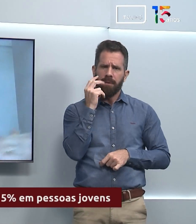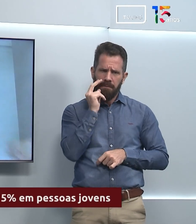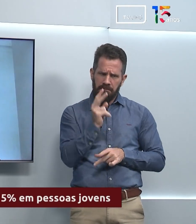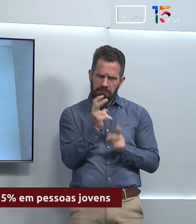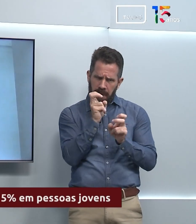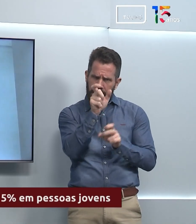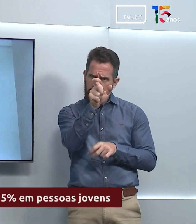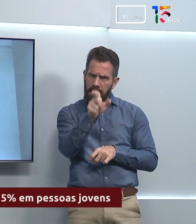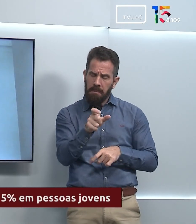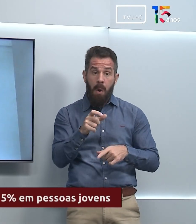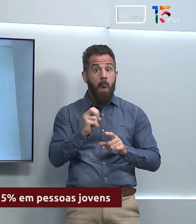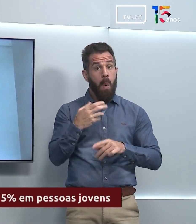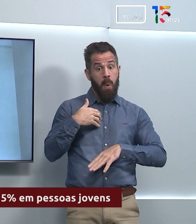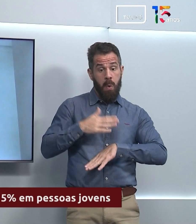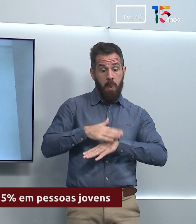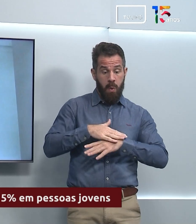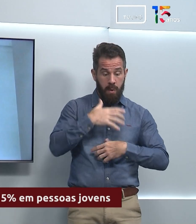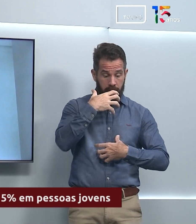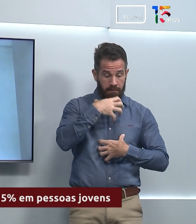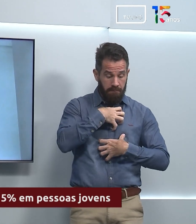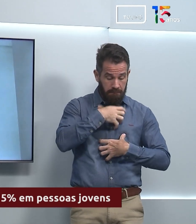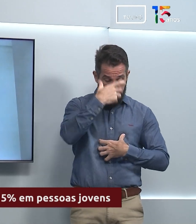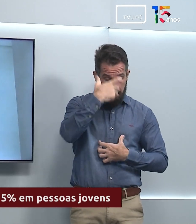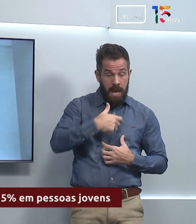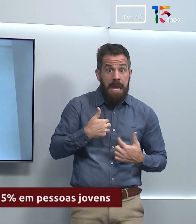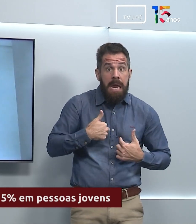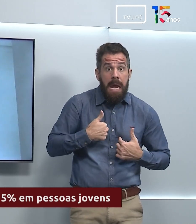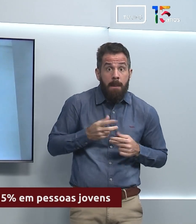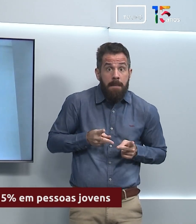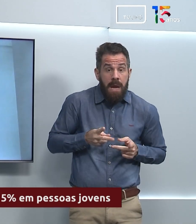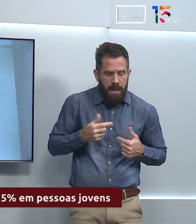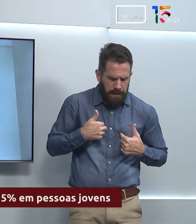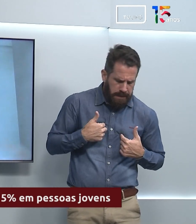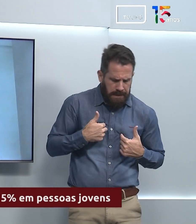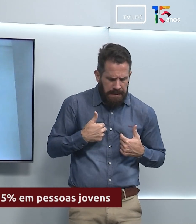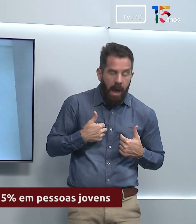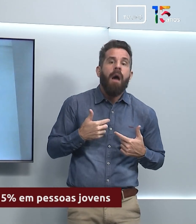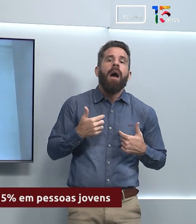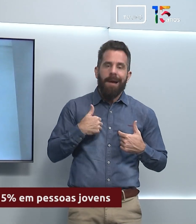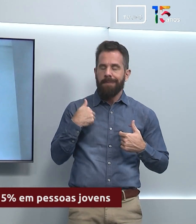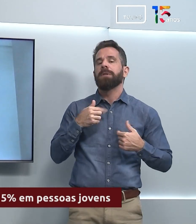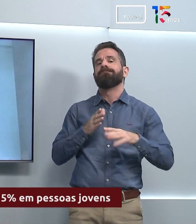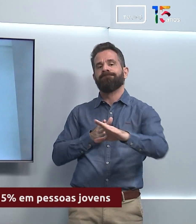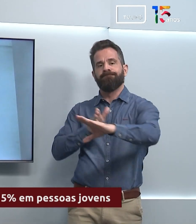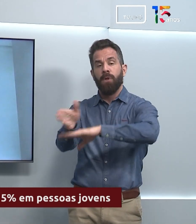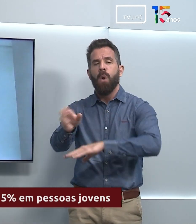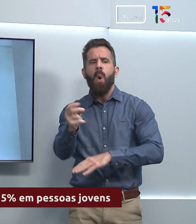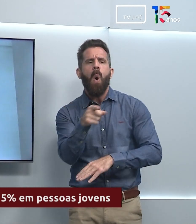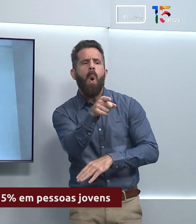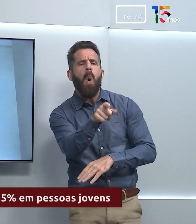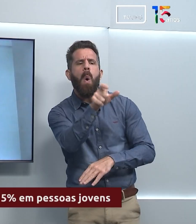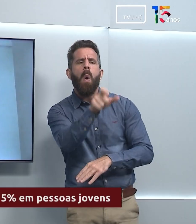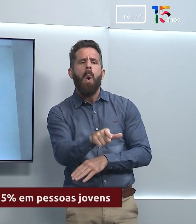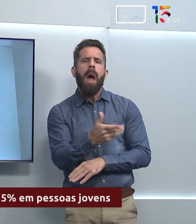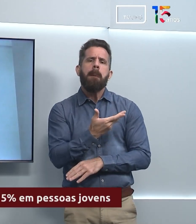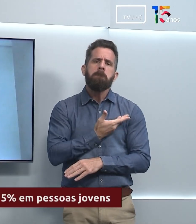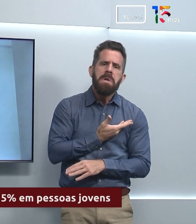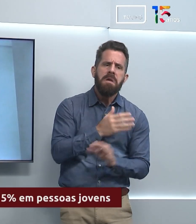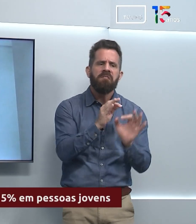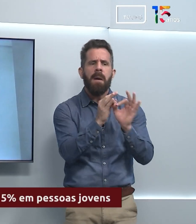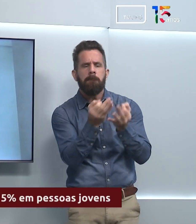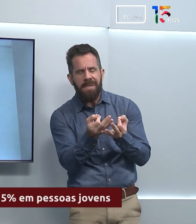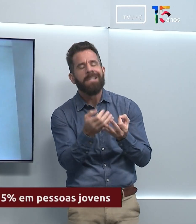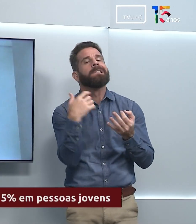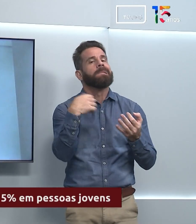ela deve correr para a emergência mais próxima possível, ou se você suspeitou no seu familiar, no amigo, você deve direcionar